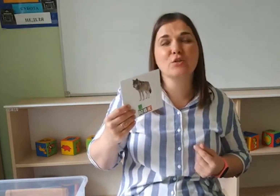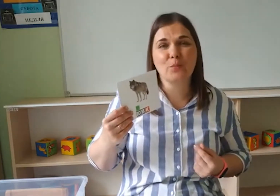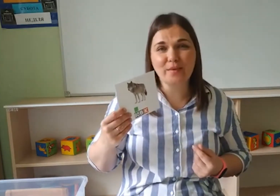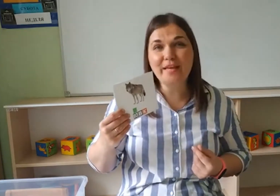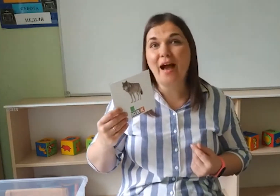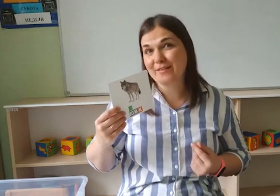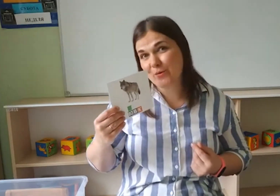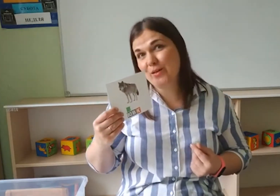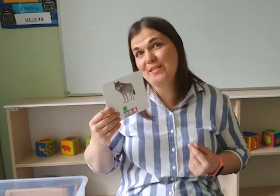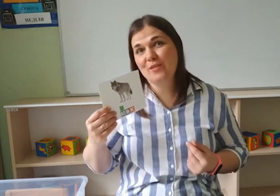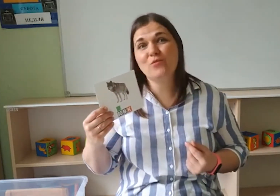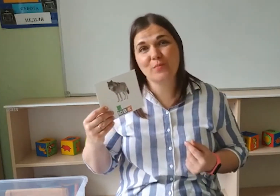робити артикуляційну вправу.